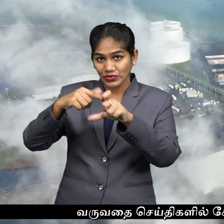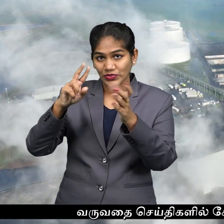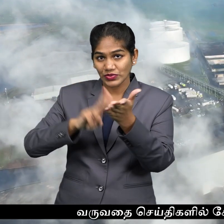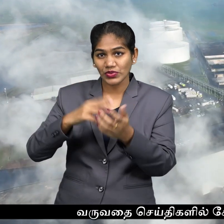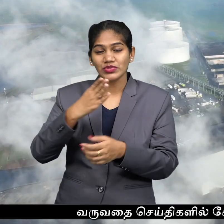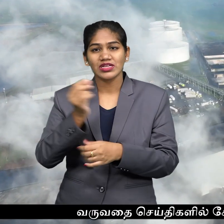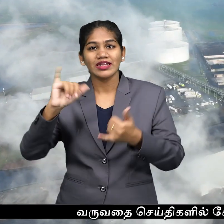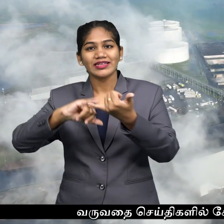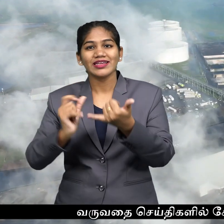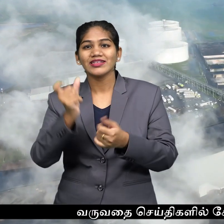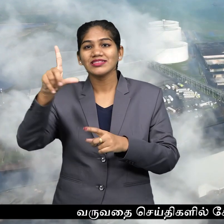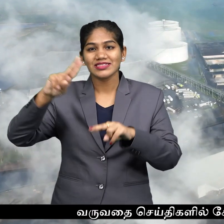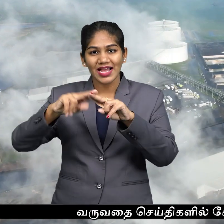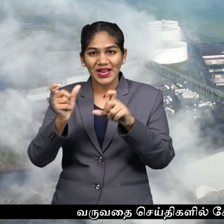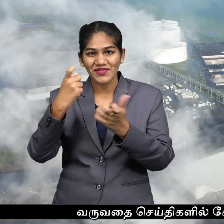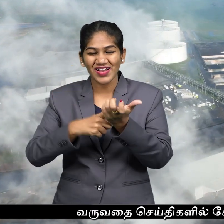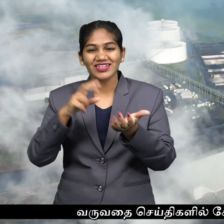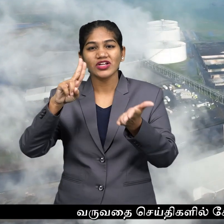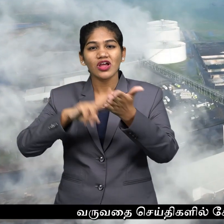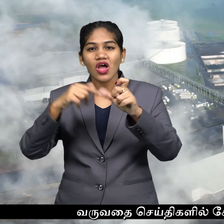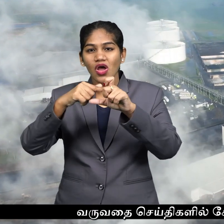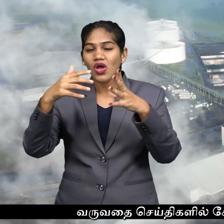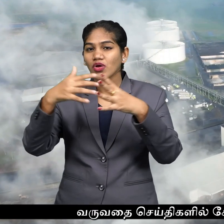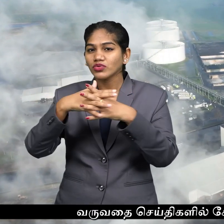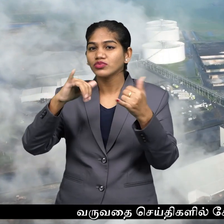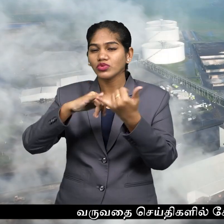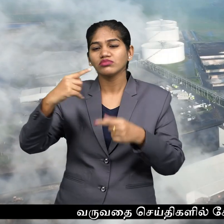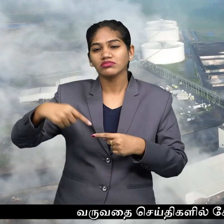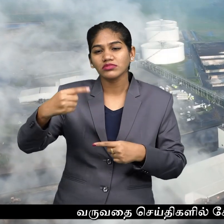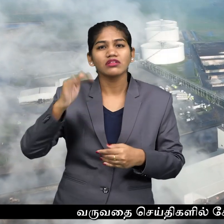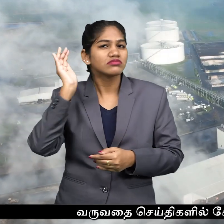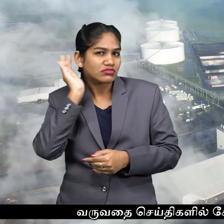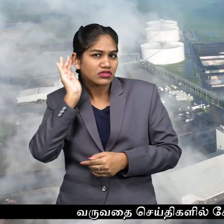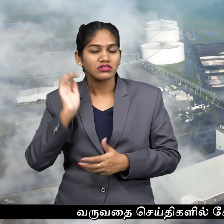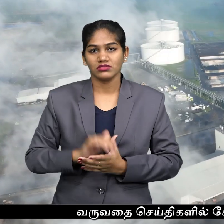அதிகரித்து வருவதை செய்திகளில் கேள்விப்பட்டு கொண்டே இருக்கிறோம்.